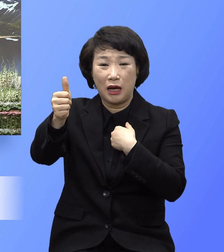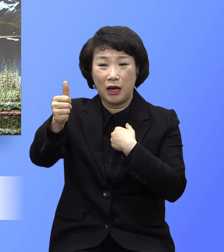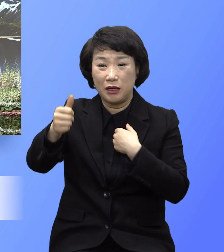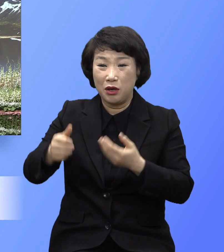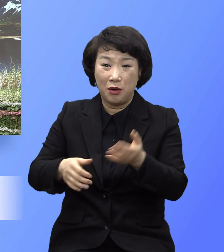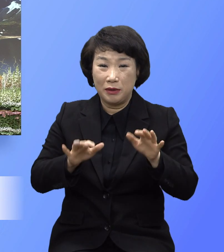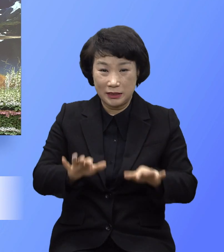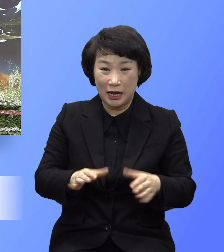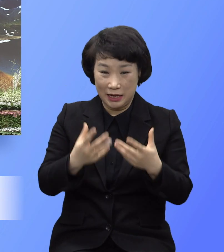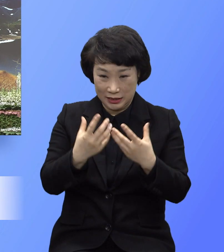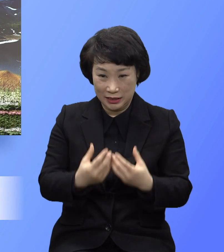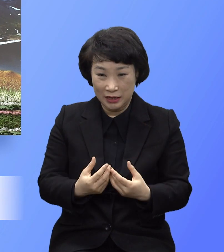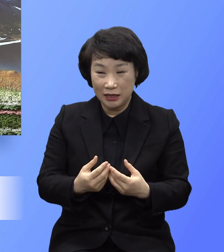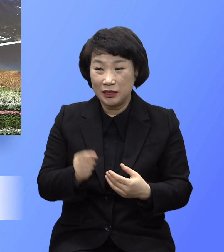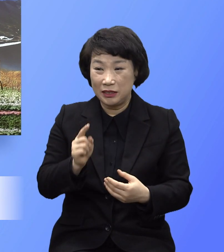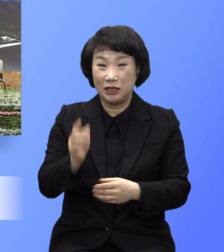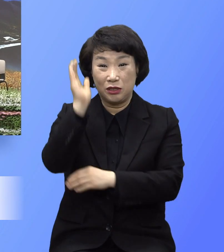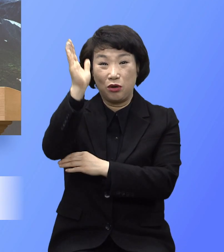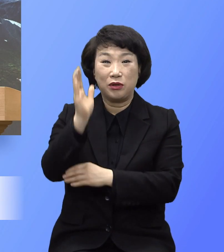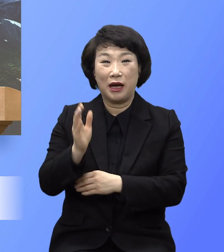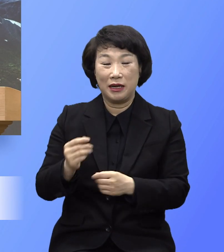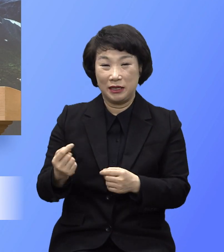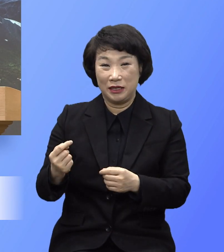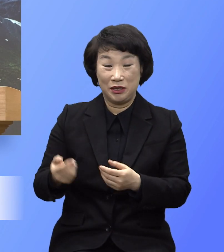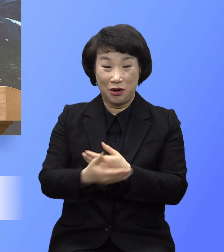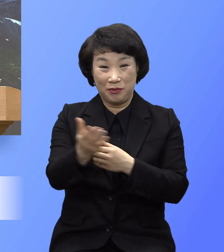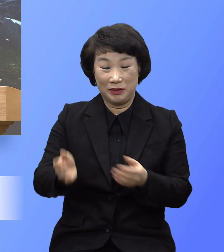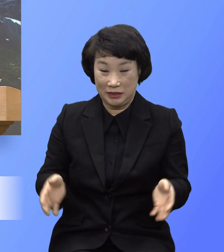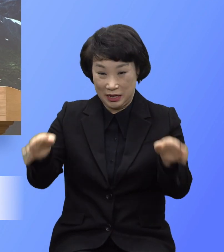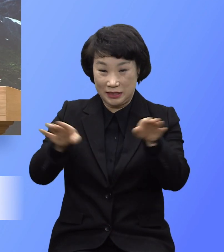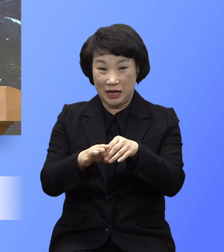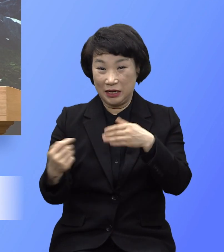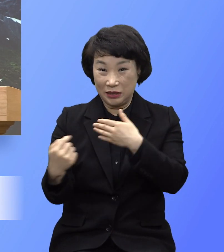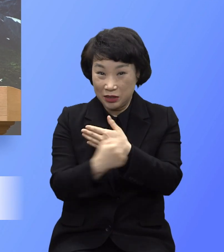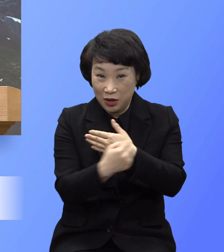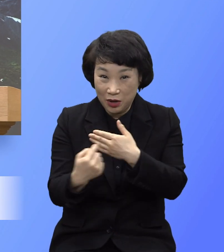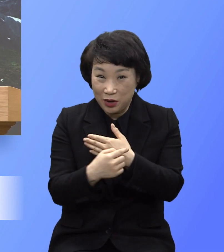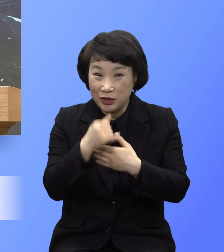여기 강대상에 뭐라고 써 있습니까? 한번 읽어봅시다. 시작.